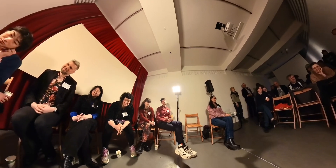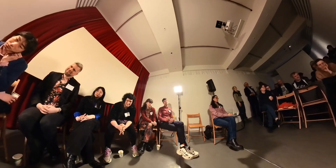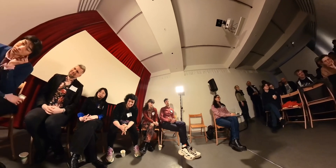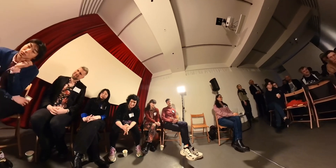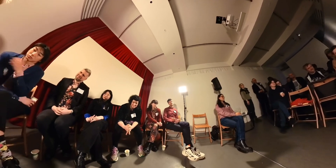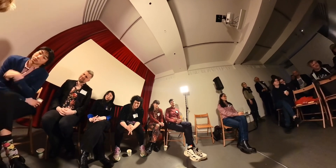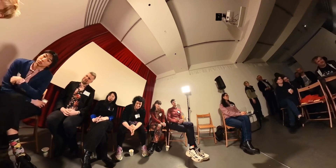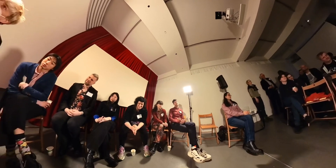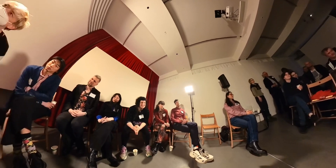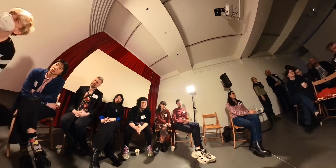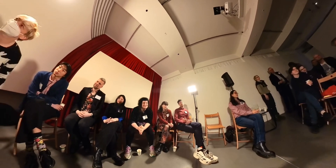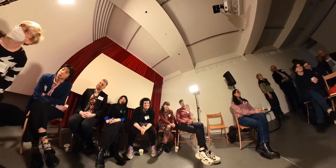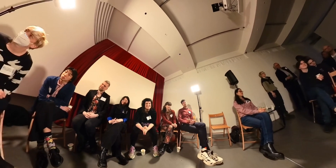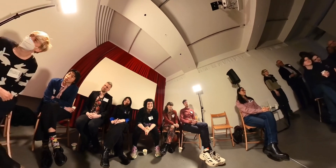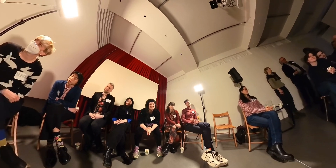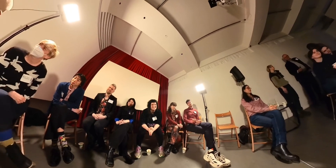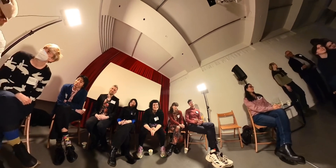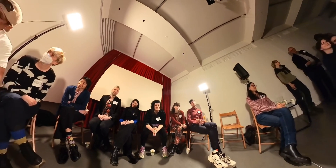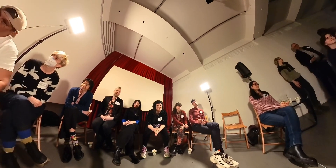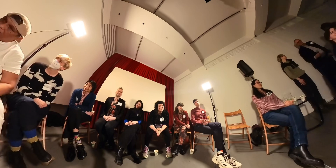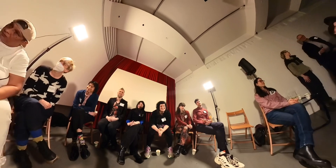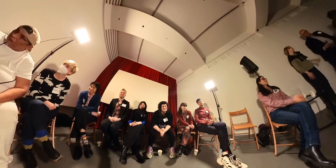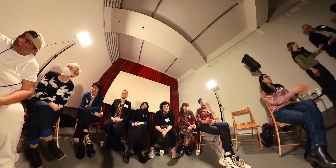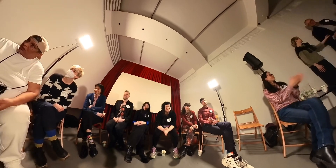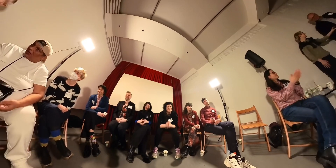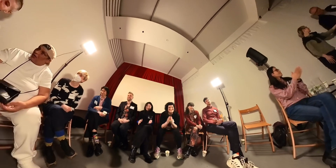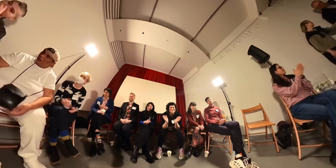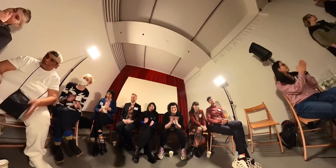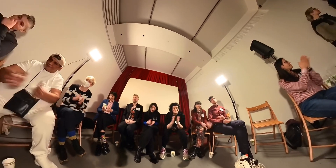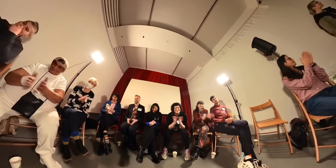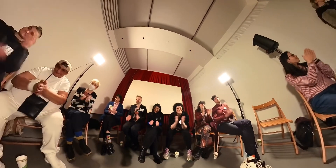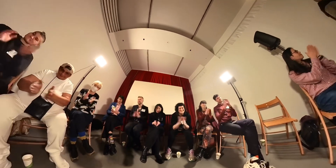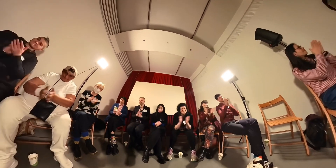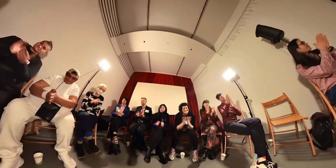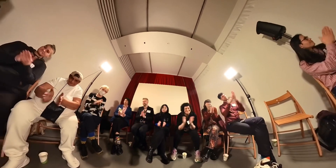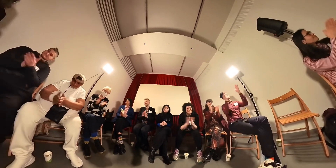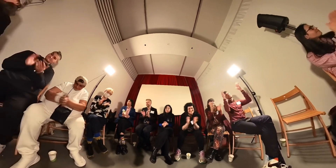akci nebo akci GHMP. Krásný večer, nashledanou.